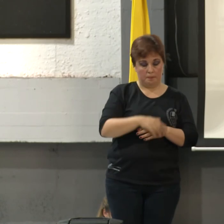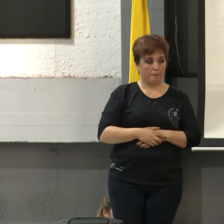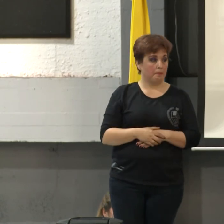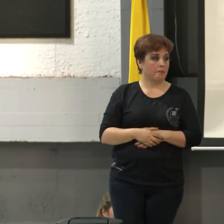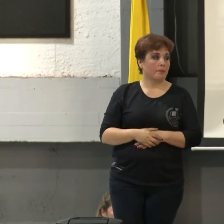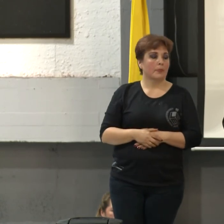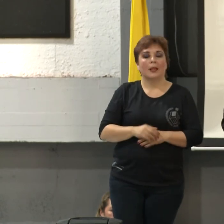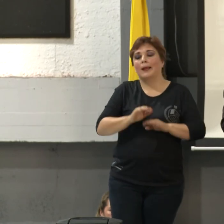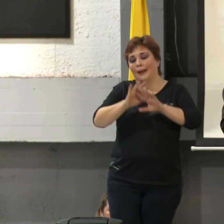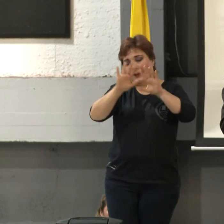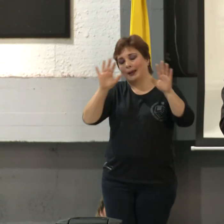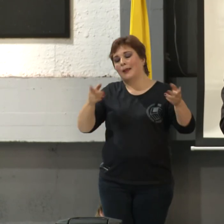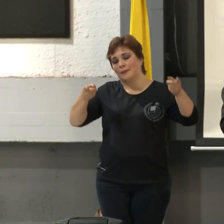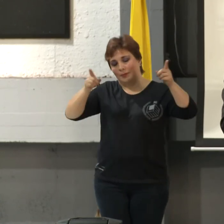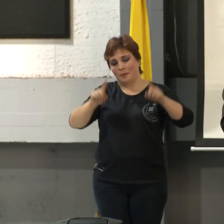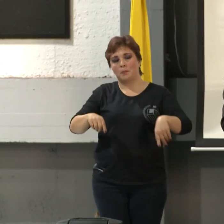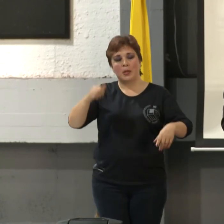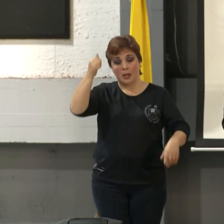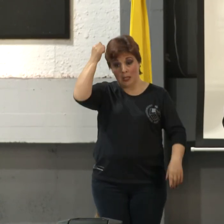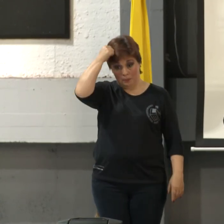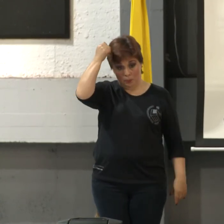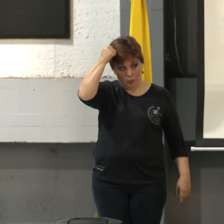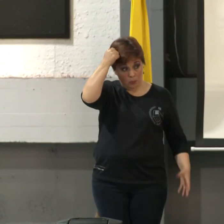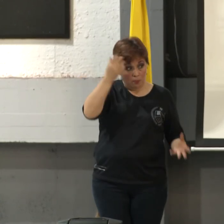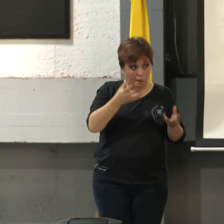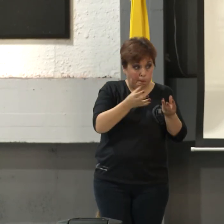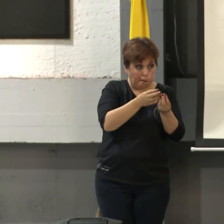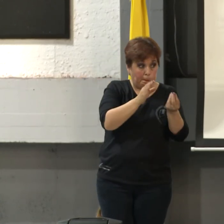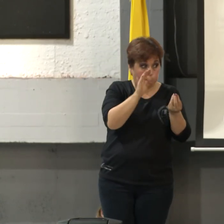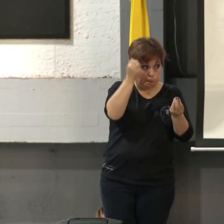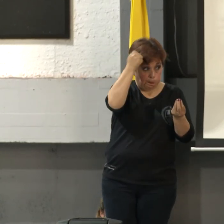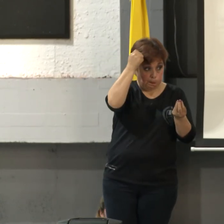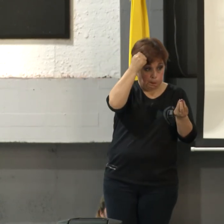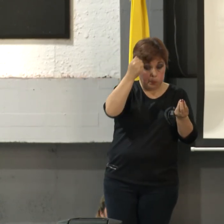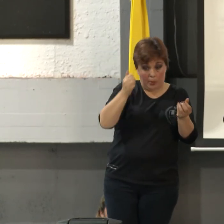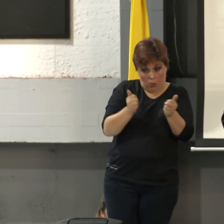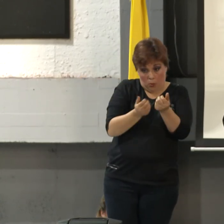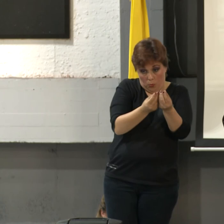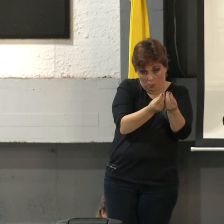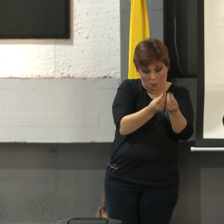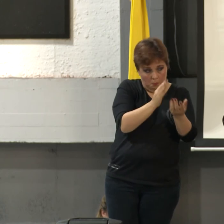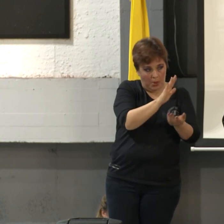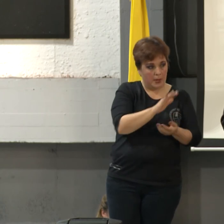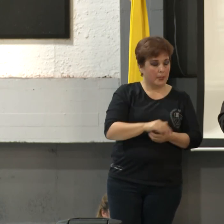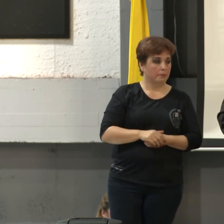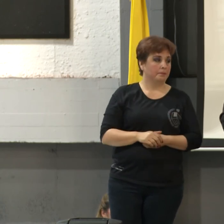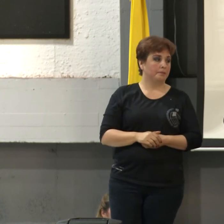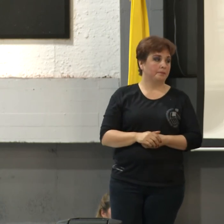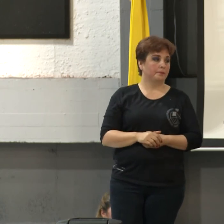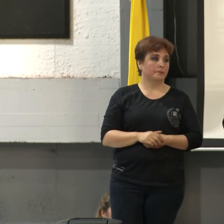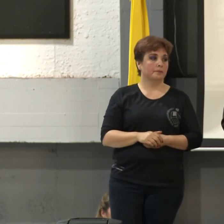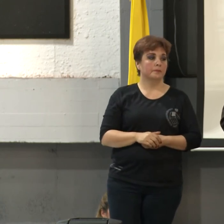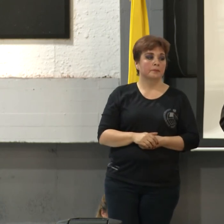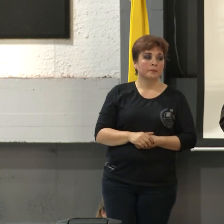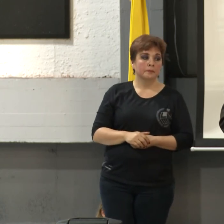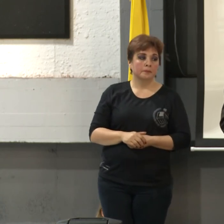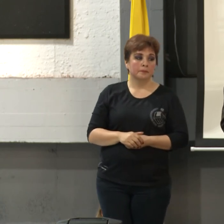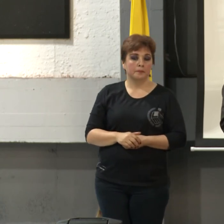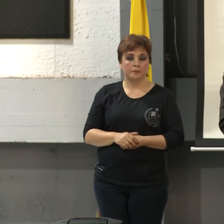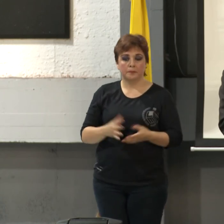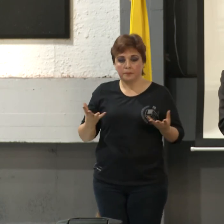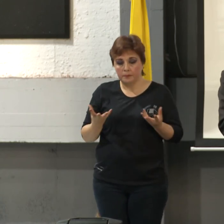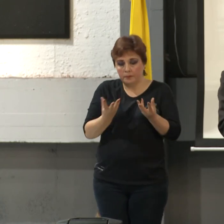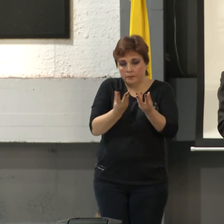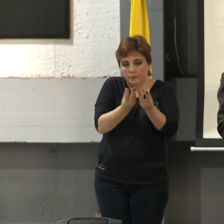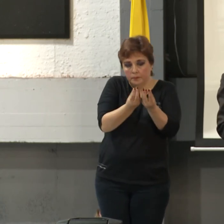por supuesto también a los profesores que vienen acompañando al grupo de músicos